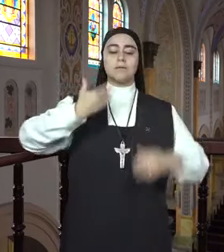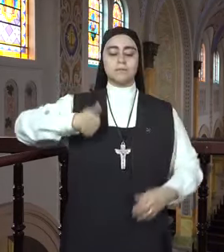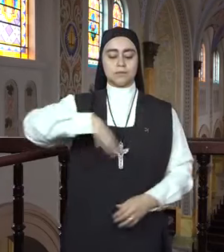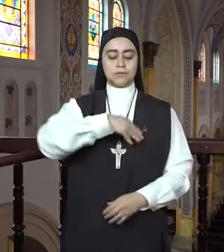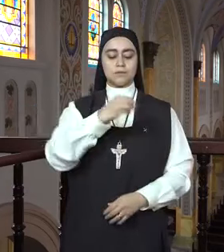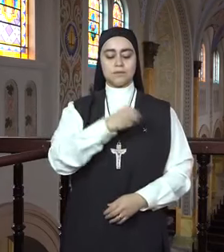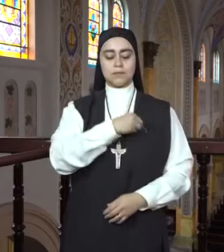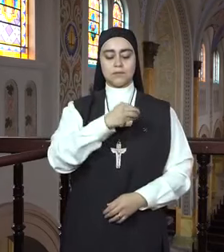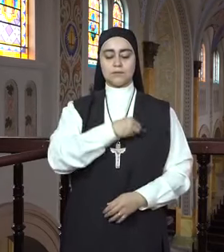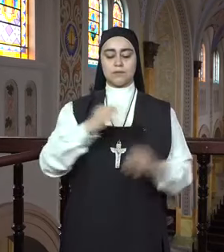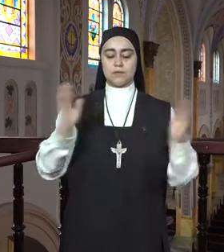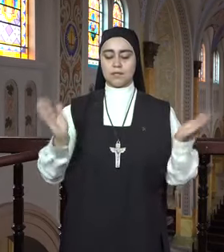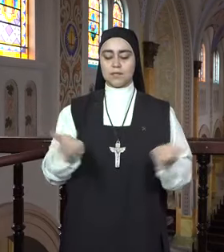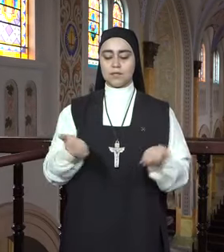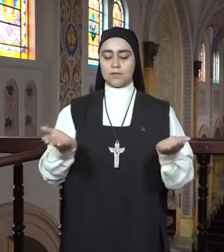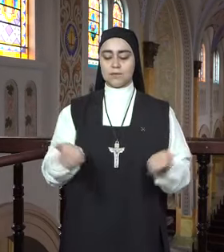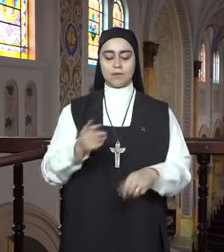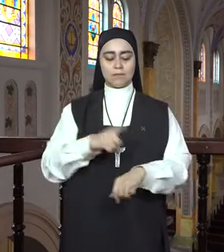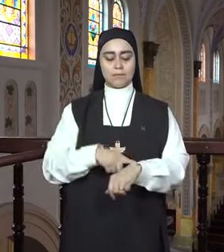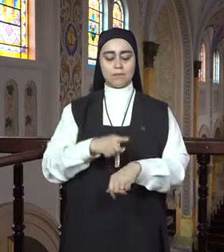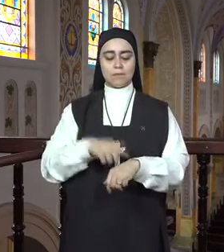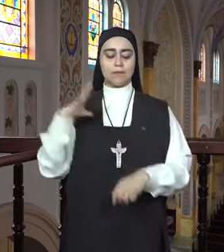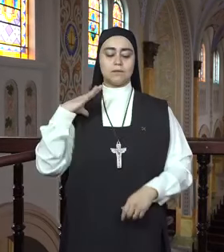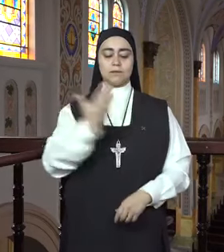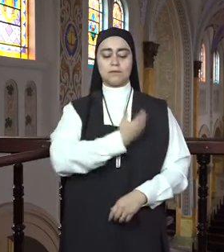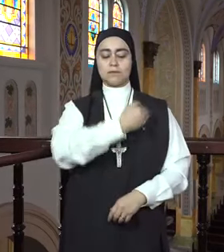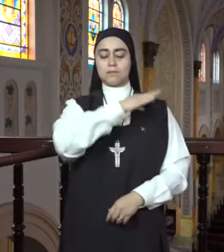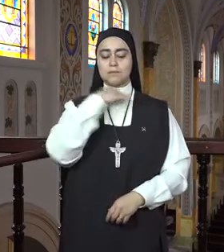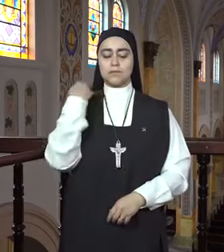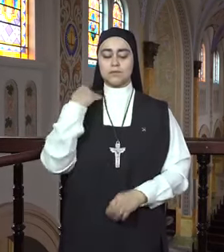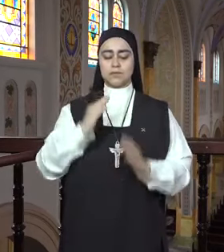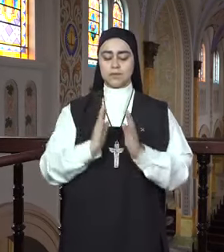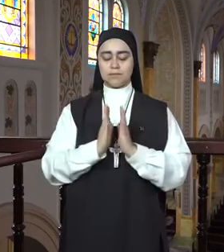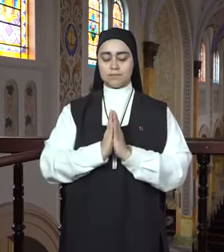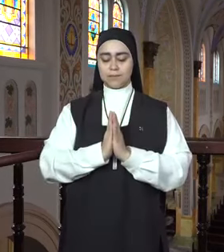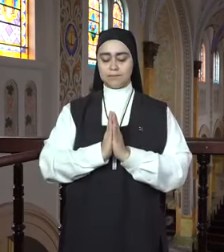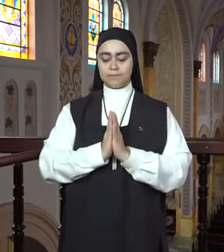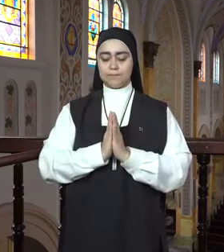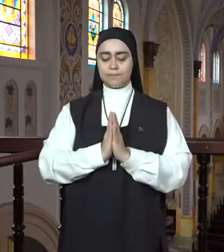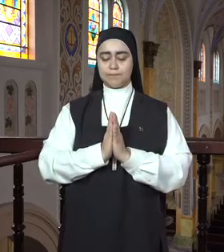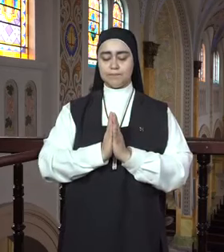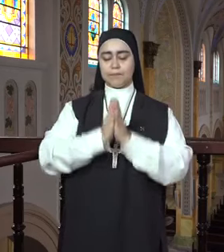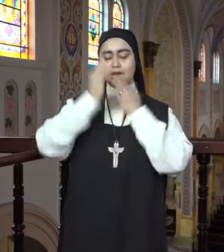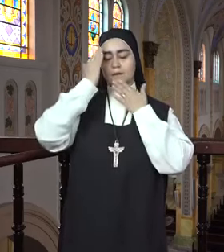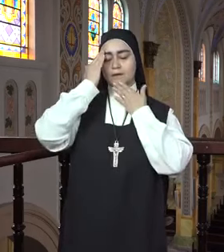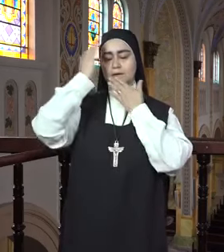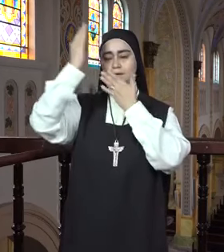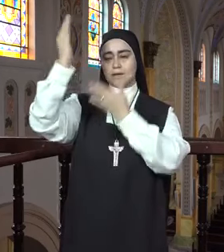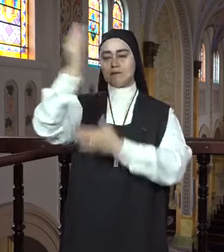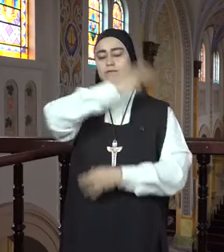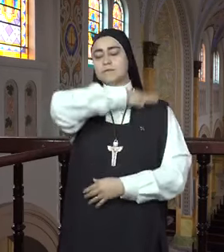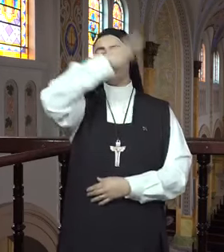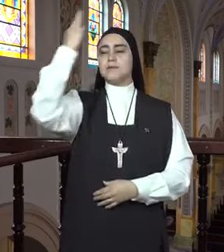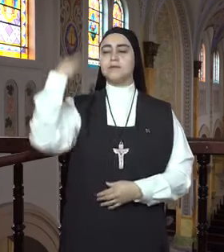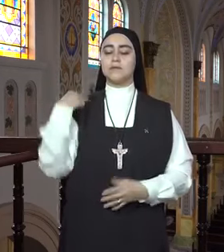nós, pecadores, agora e na hora de nossa morte. Amém. Ave Maria, cheia